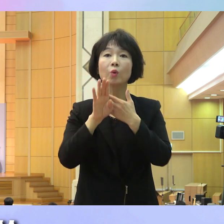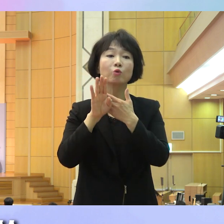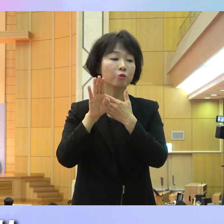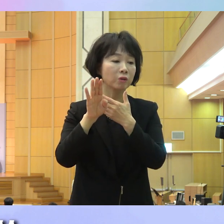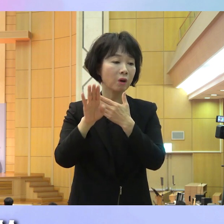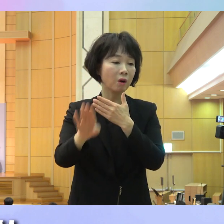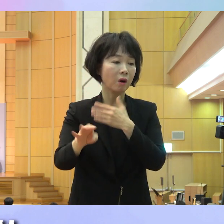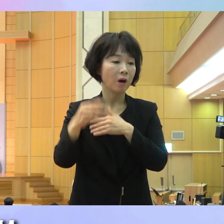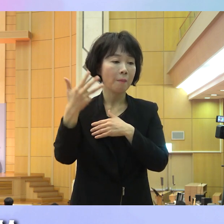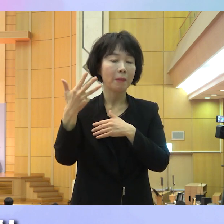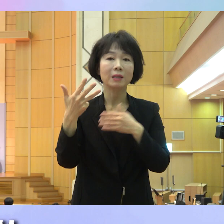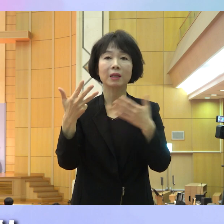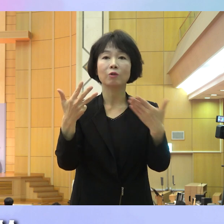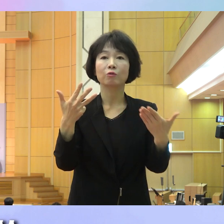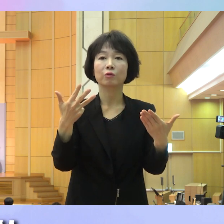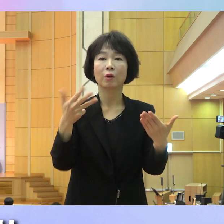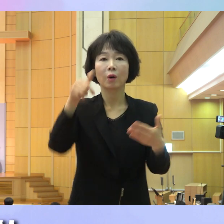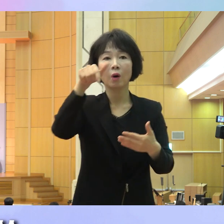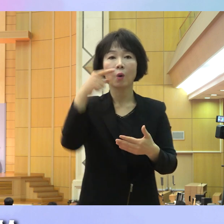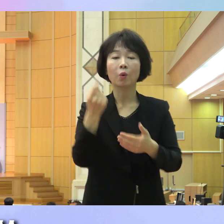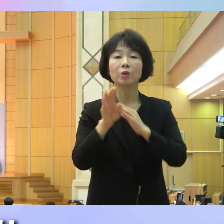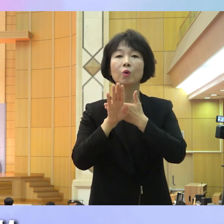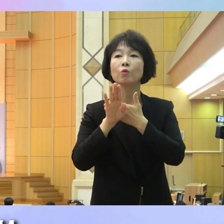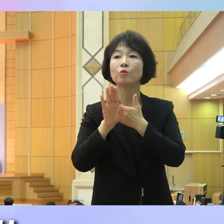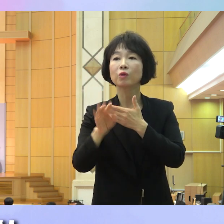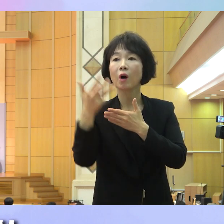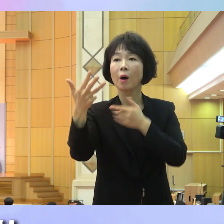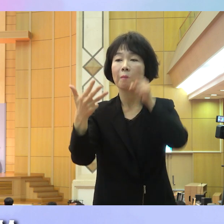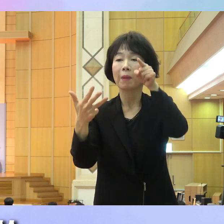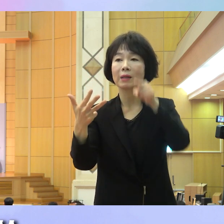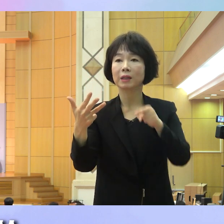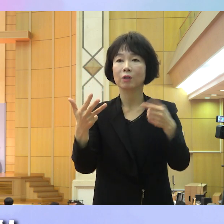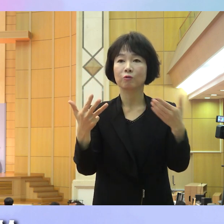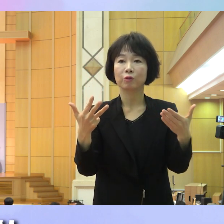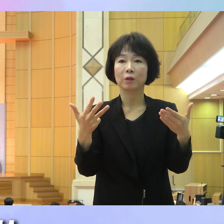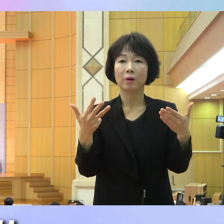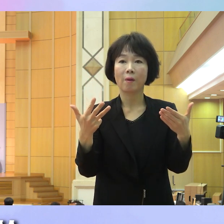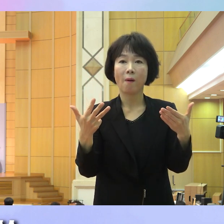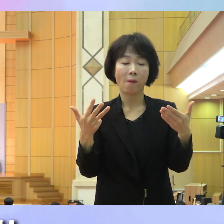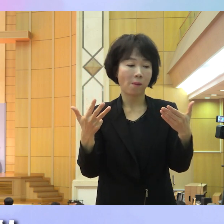신약성경 고린도후서 8장 9절 말씀 293페이지